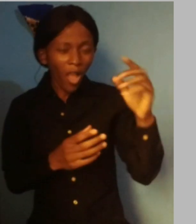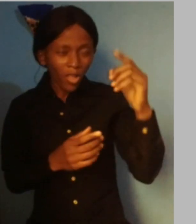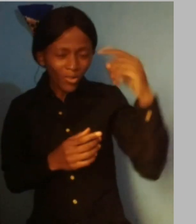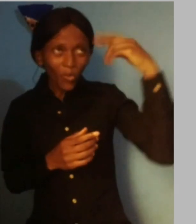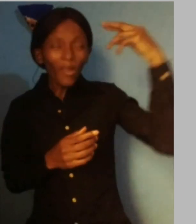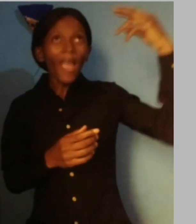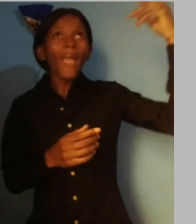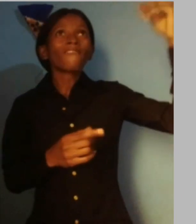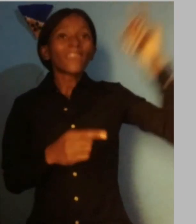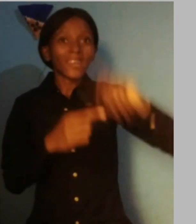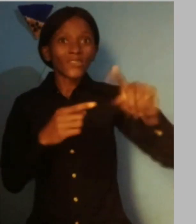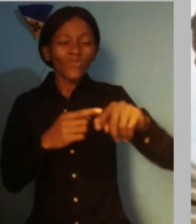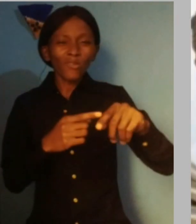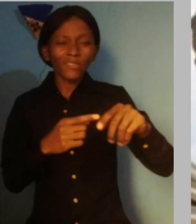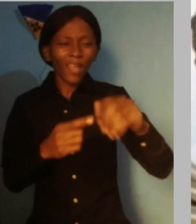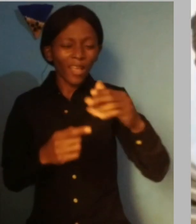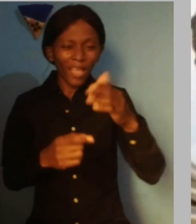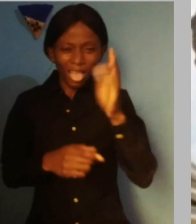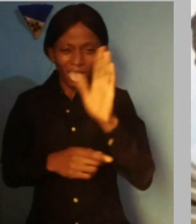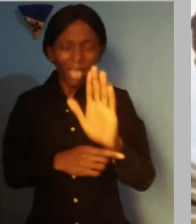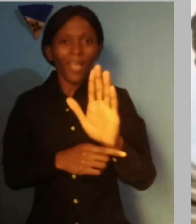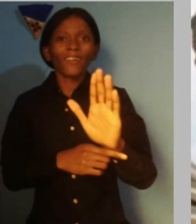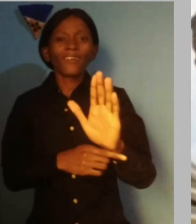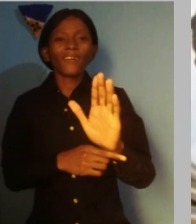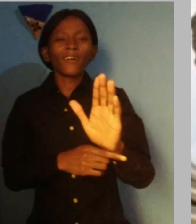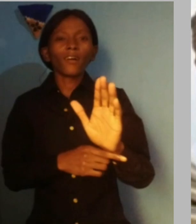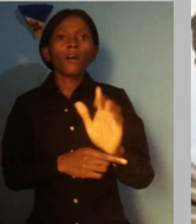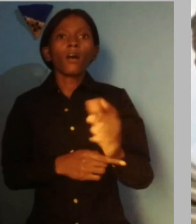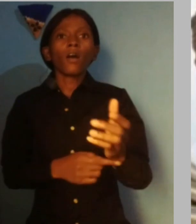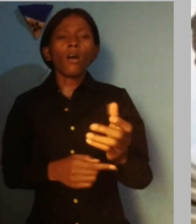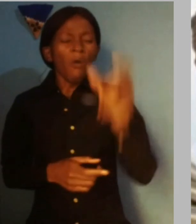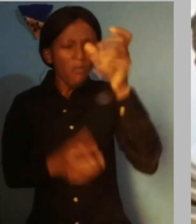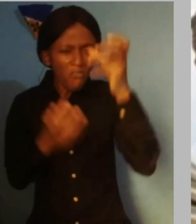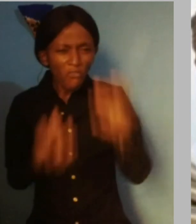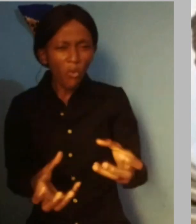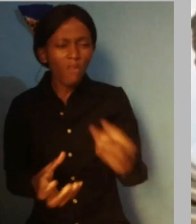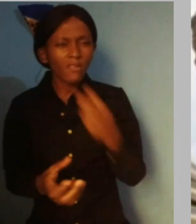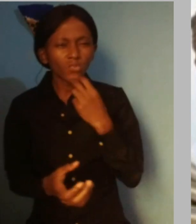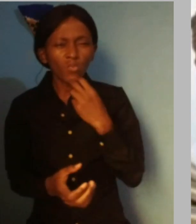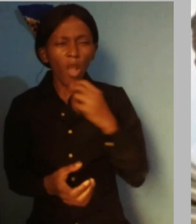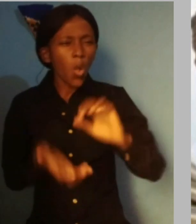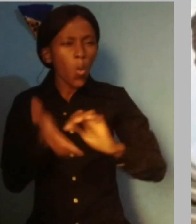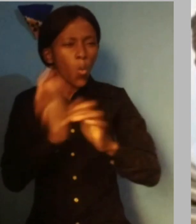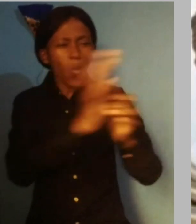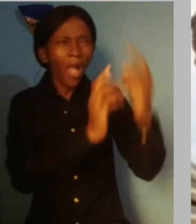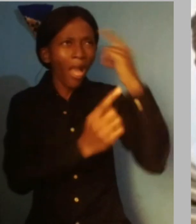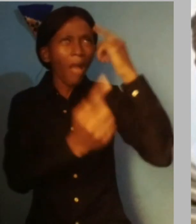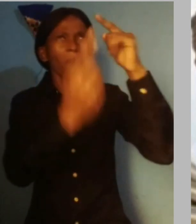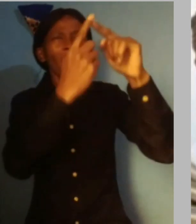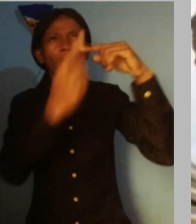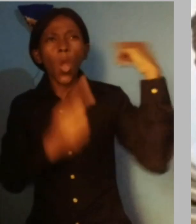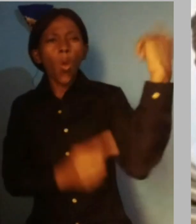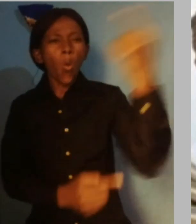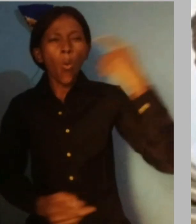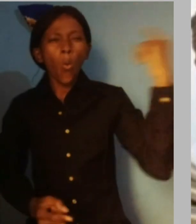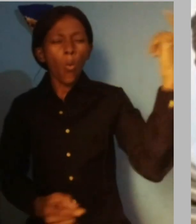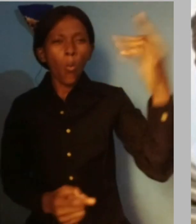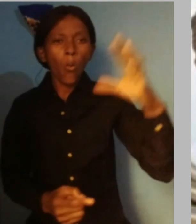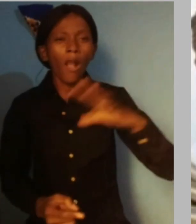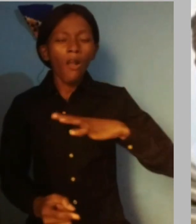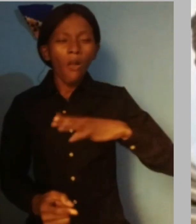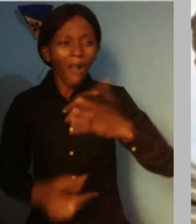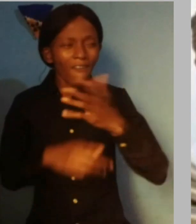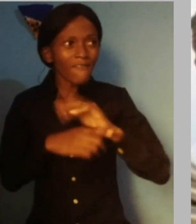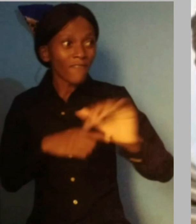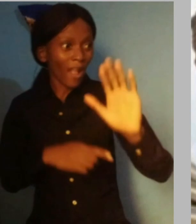dont l'on veut que tous les citoyens puissent penser leur